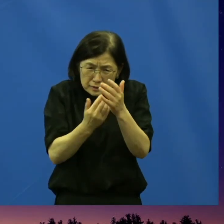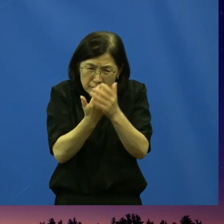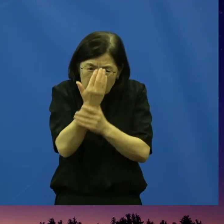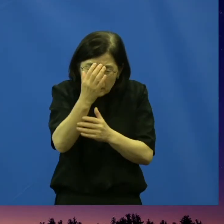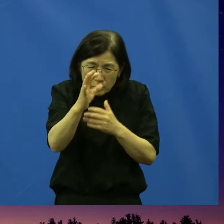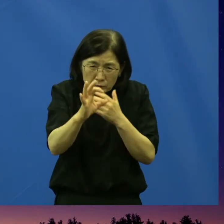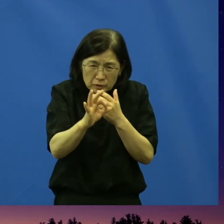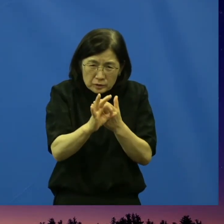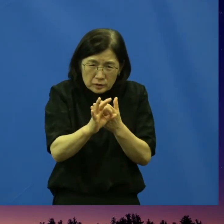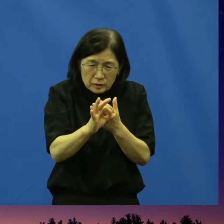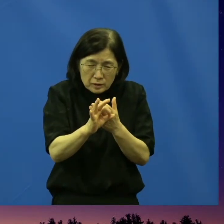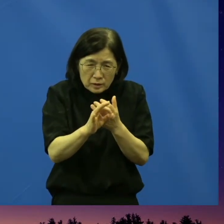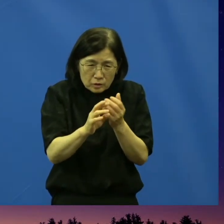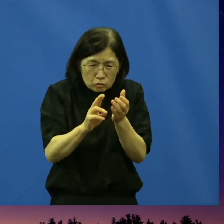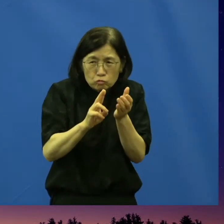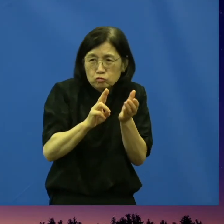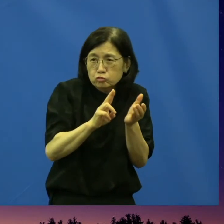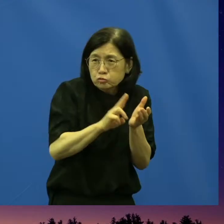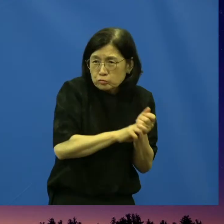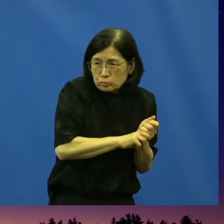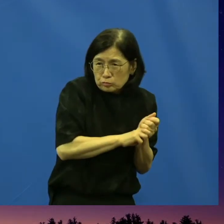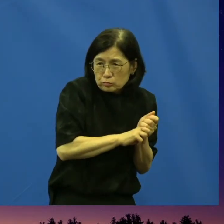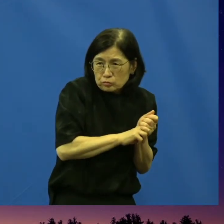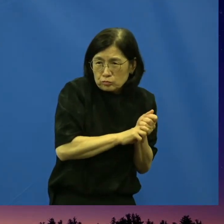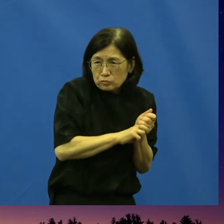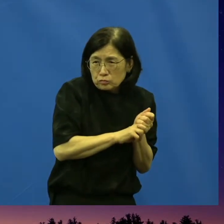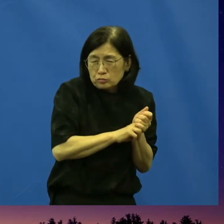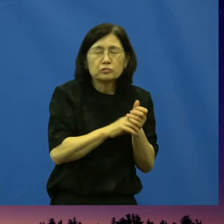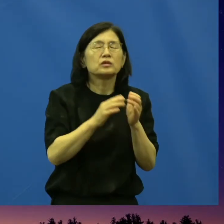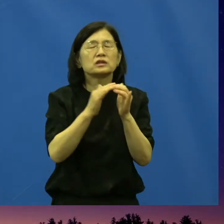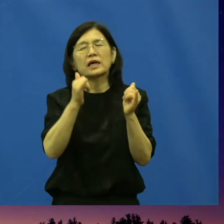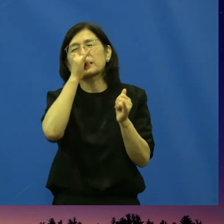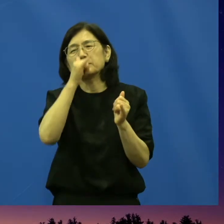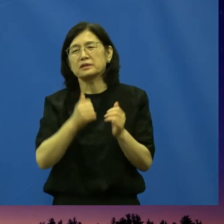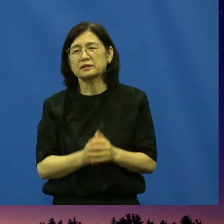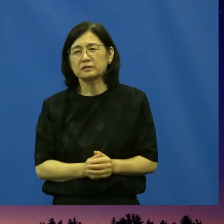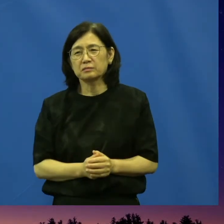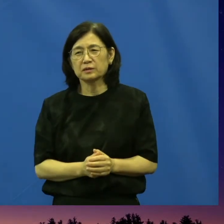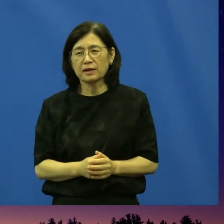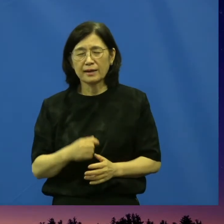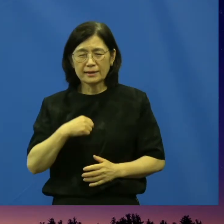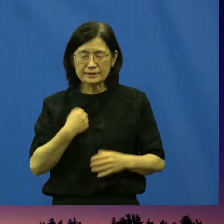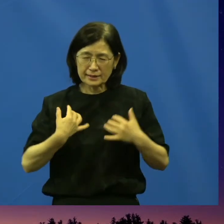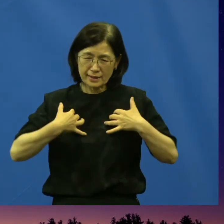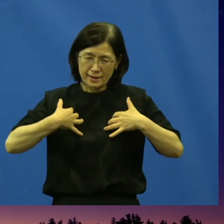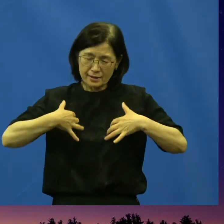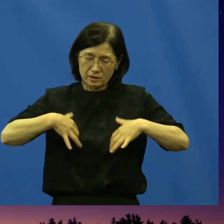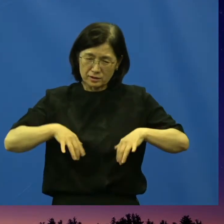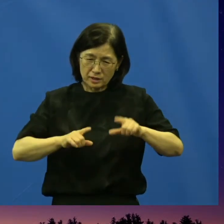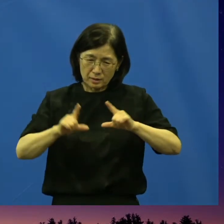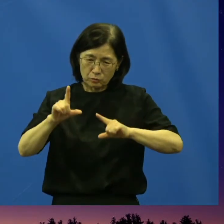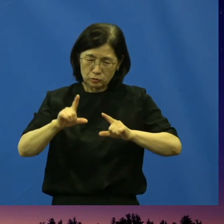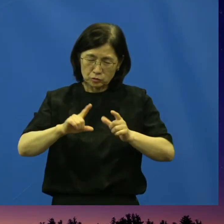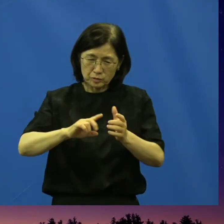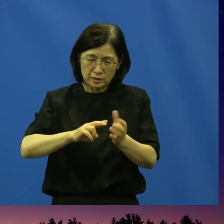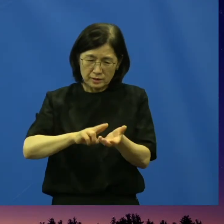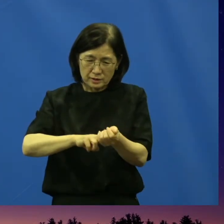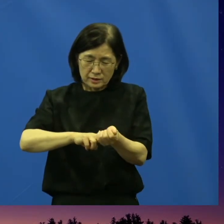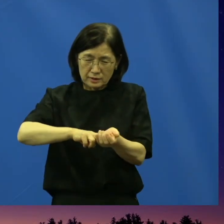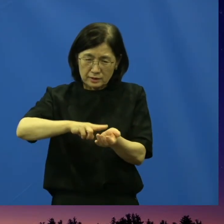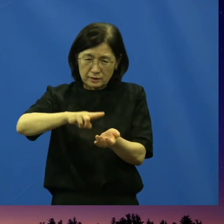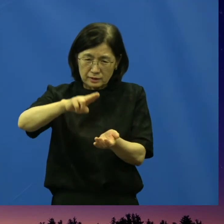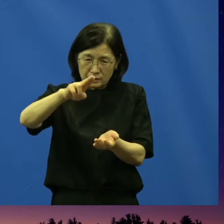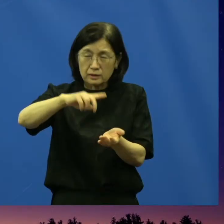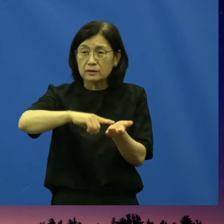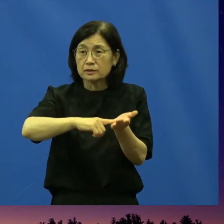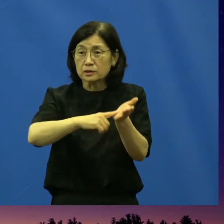거예요. 예. 여러분, 자신의 연약함이 드러날까 봐 두려운 거죠. 누군가 자신을, 뭔가